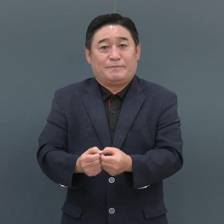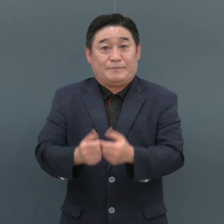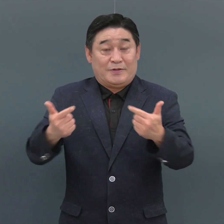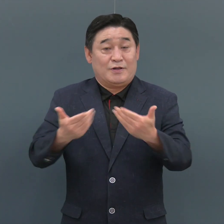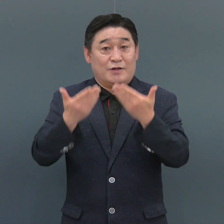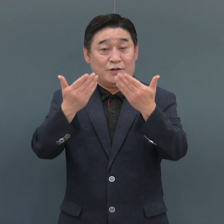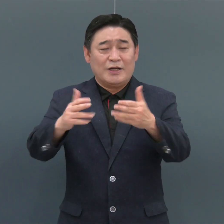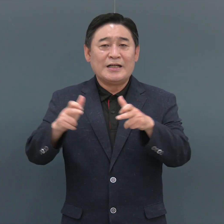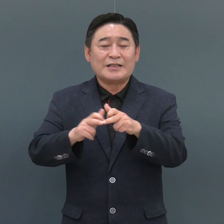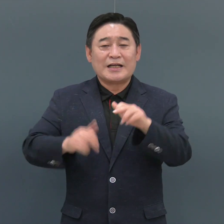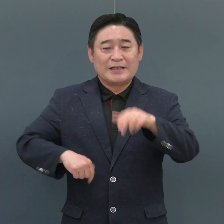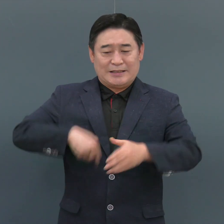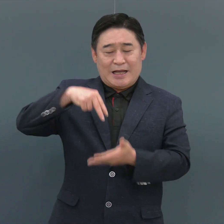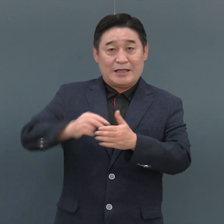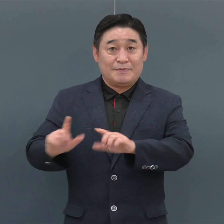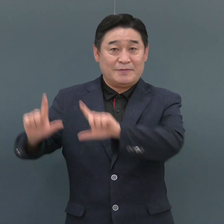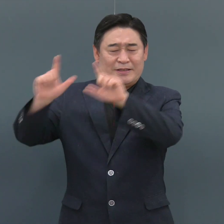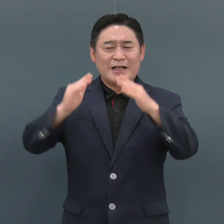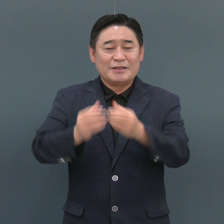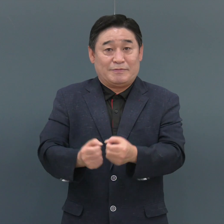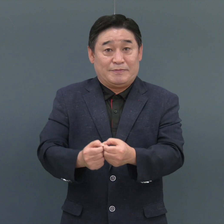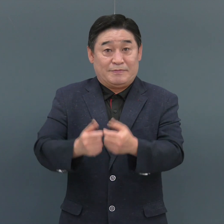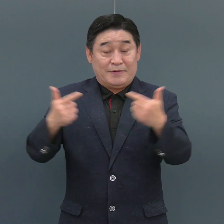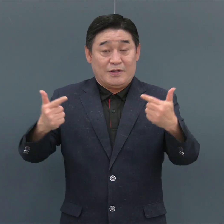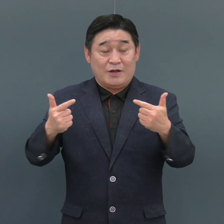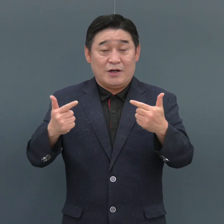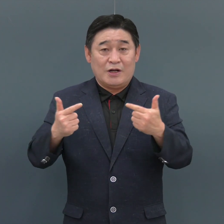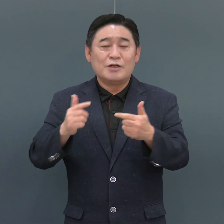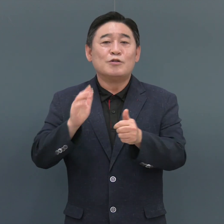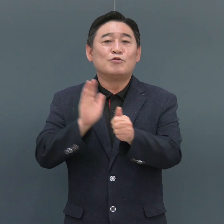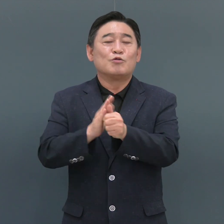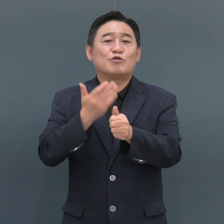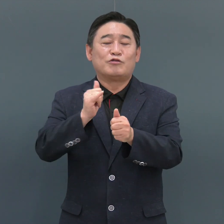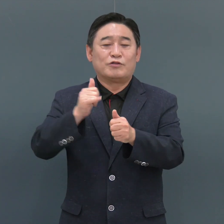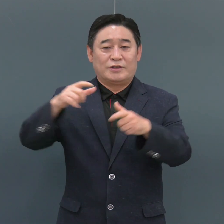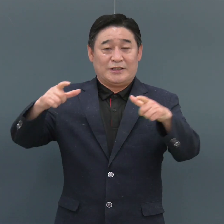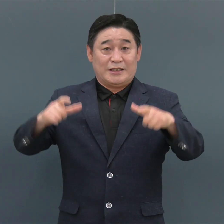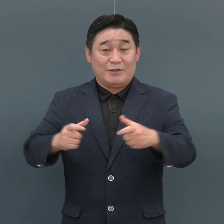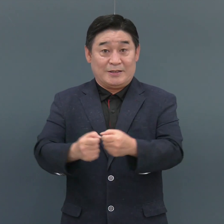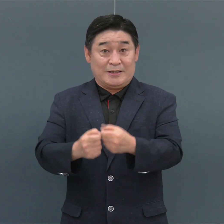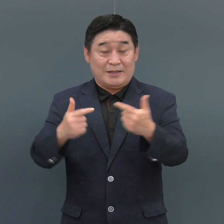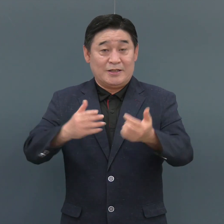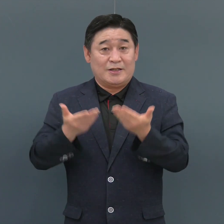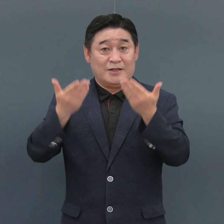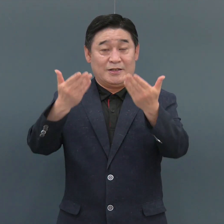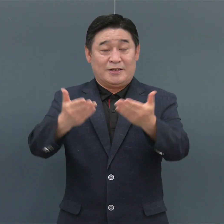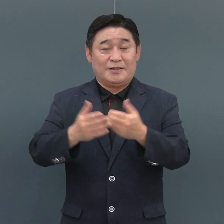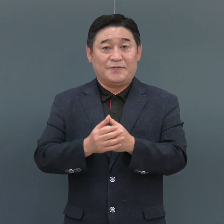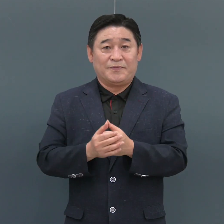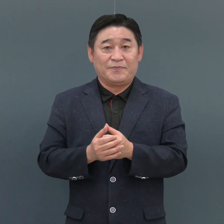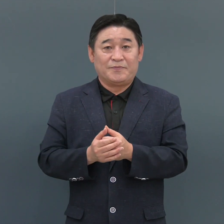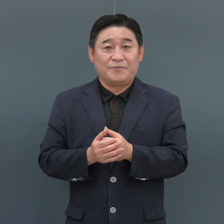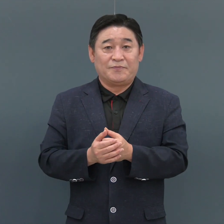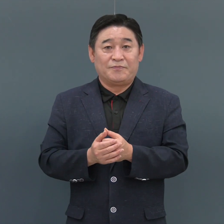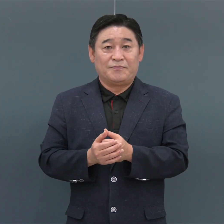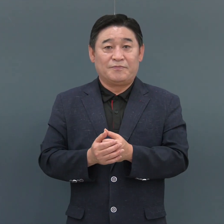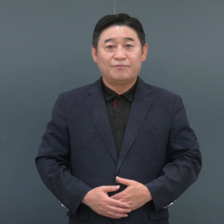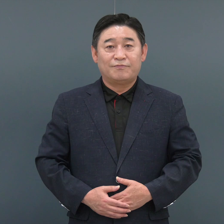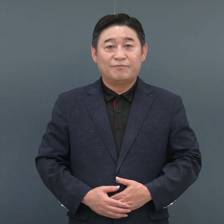늘리겠습니다. 장애인 자립생활주택을 확대하고 이를 뒷받침하는 지원 기간도 늘리겠습니다.